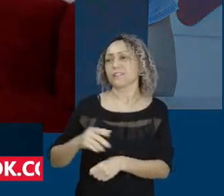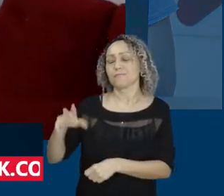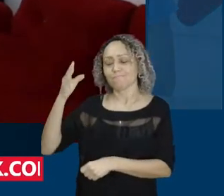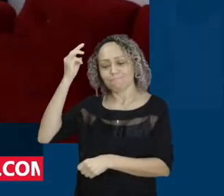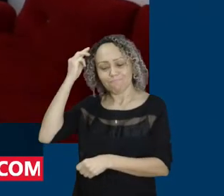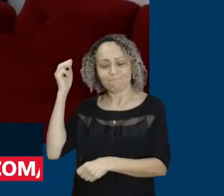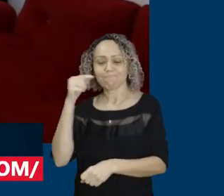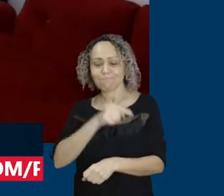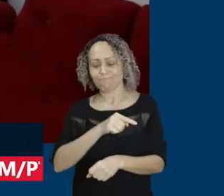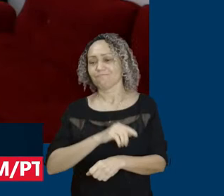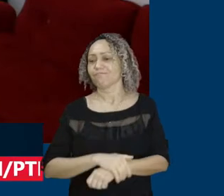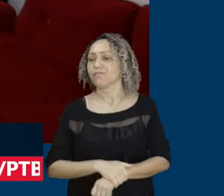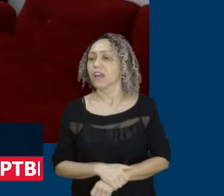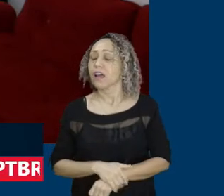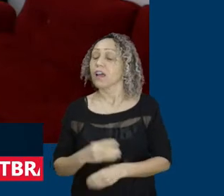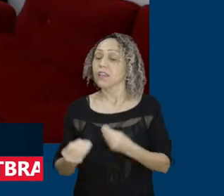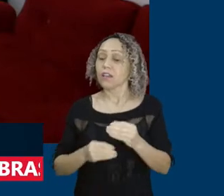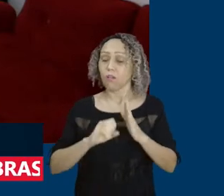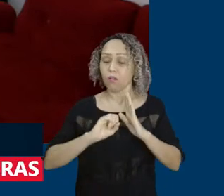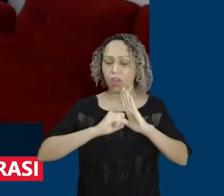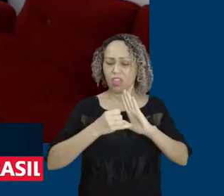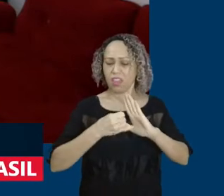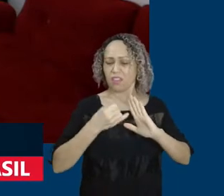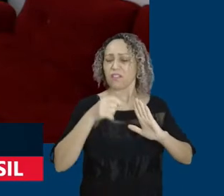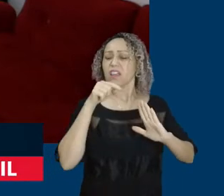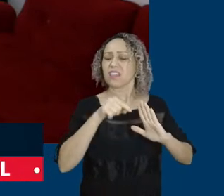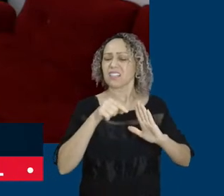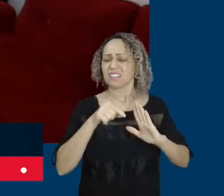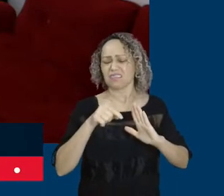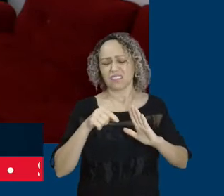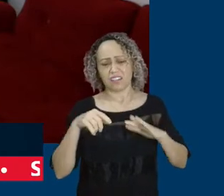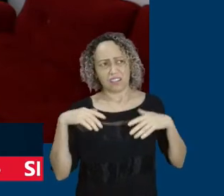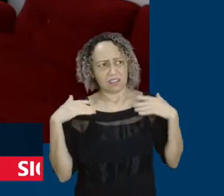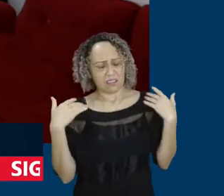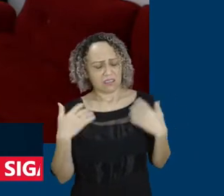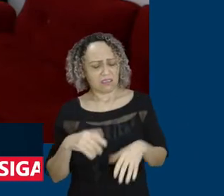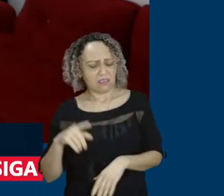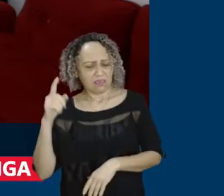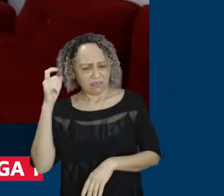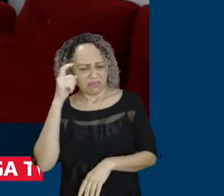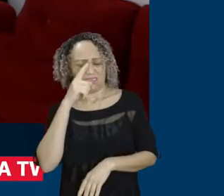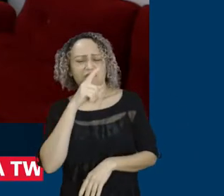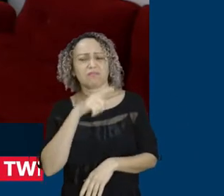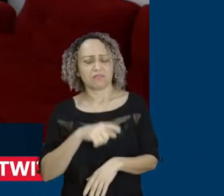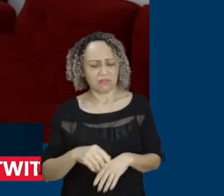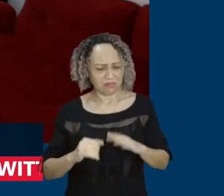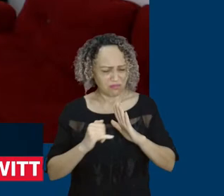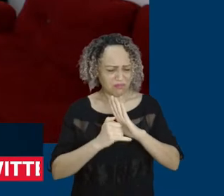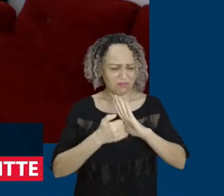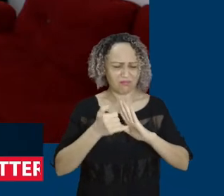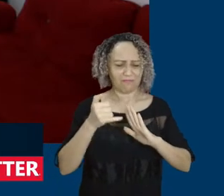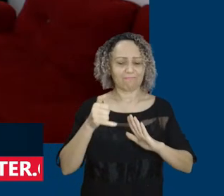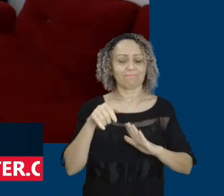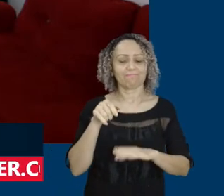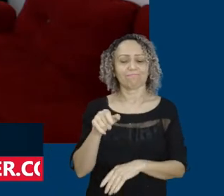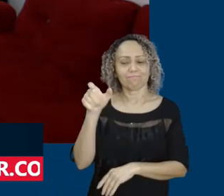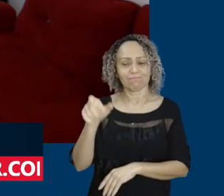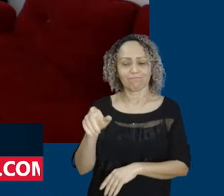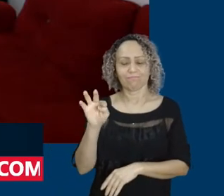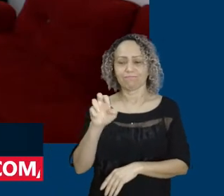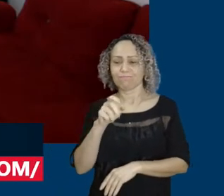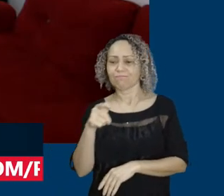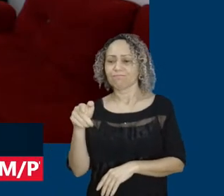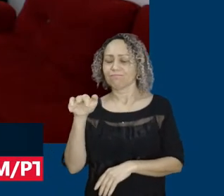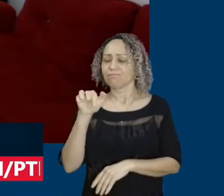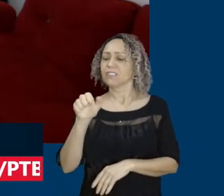garantias, aliadas a essa inflação, que é infernal, né? Como mostrou aí também a Tereza Campelo, a inflação